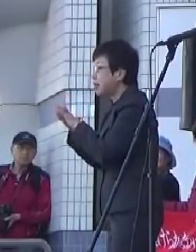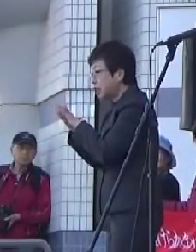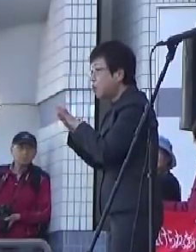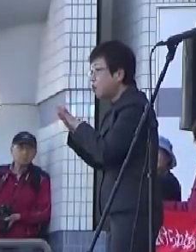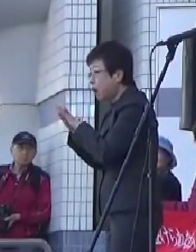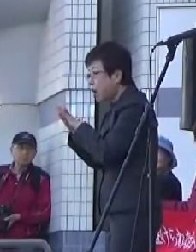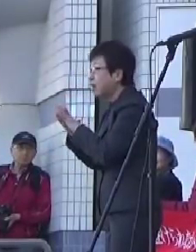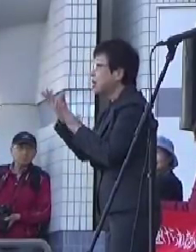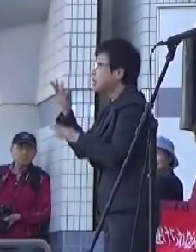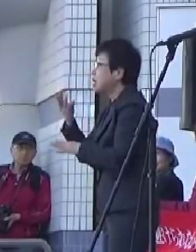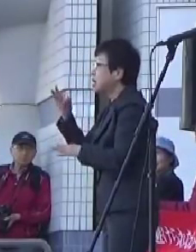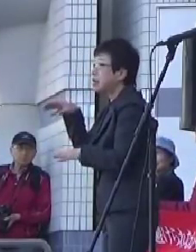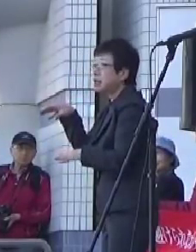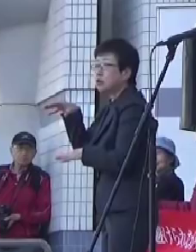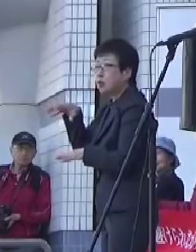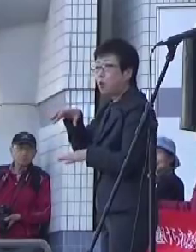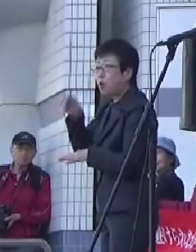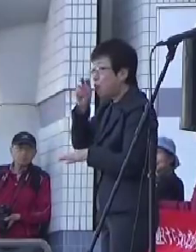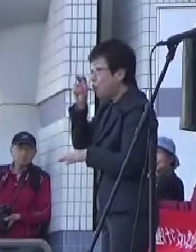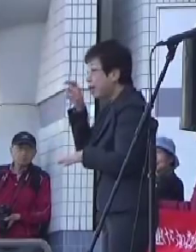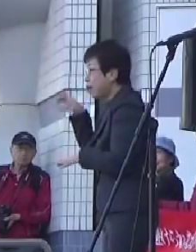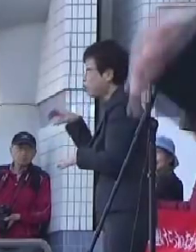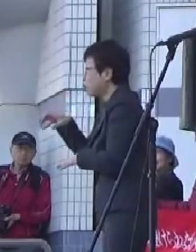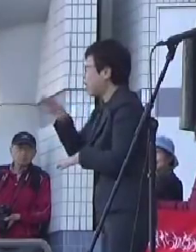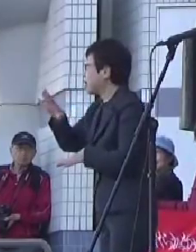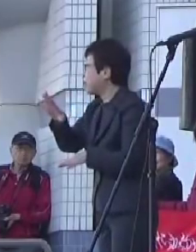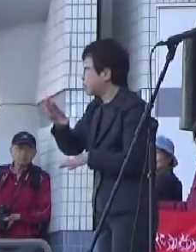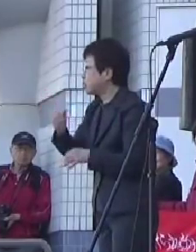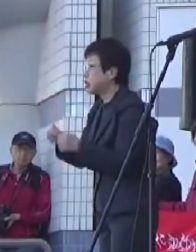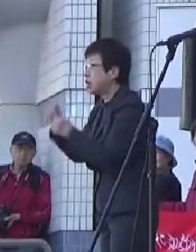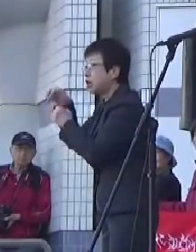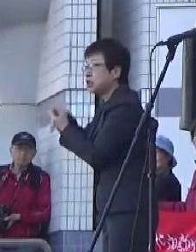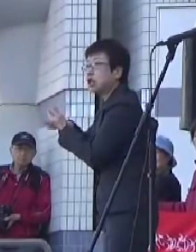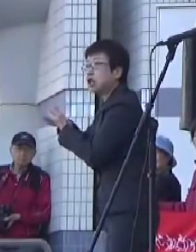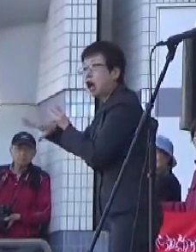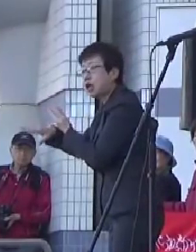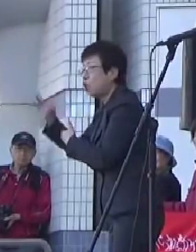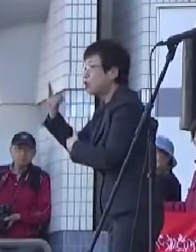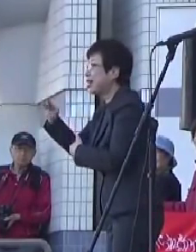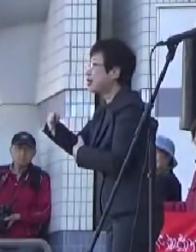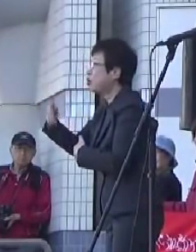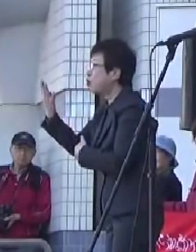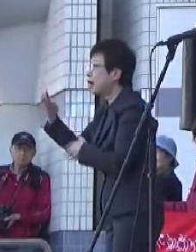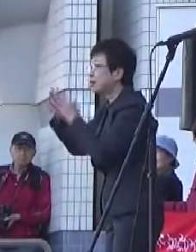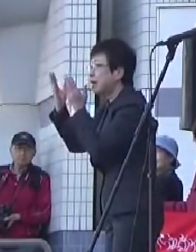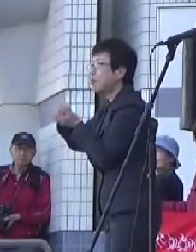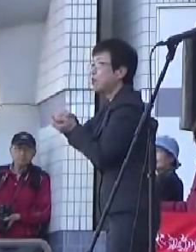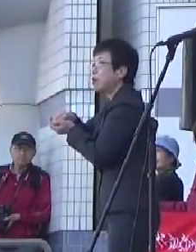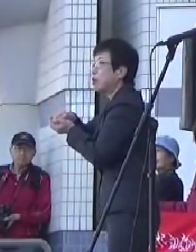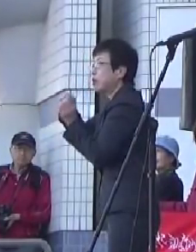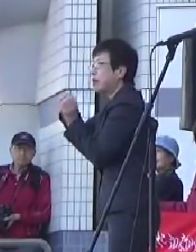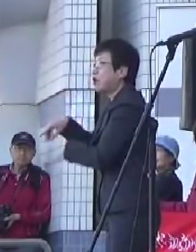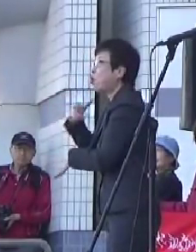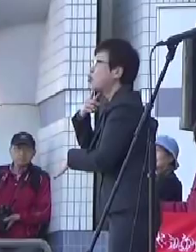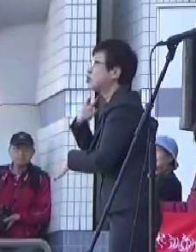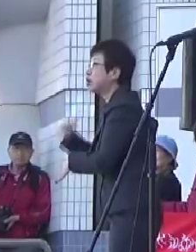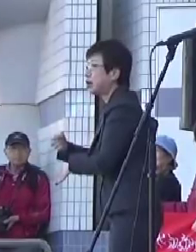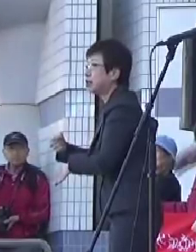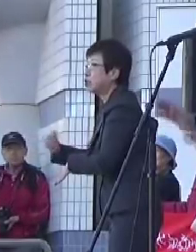モニタリングポストがあるんですけれども、それを避難地域以外の2400台全部撤去したいっておっしゃってるんです